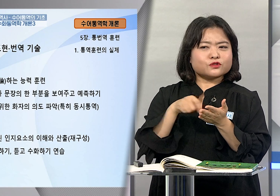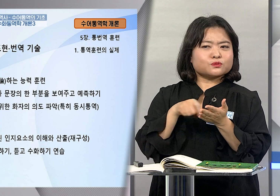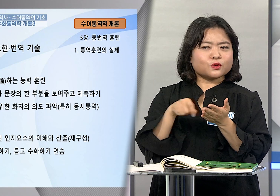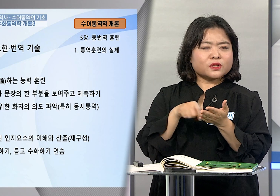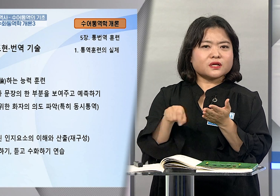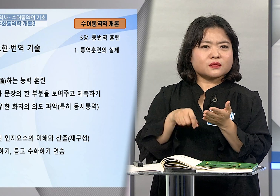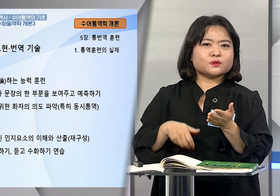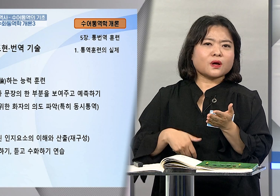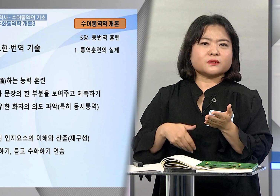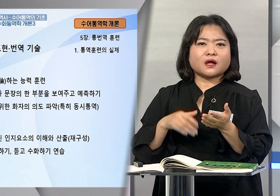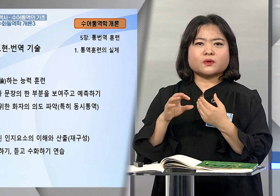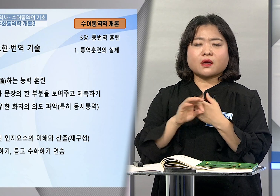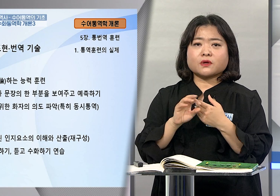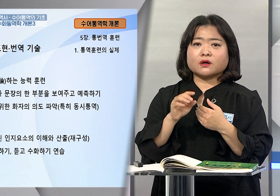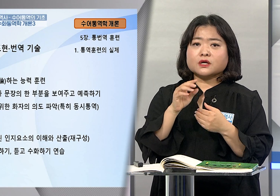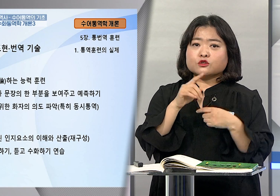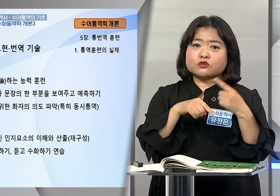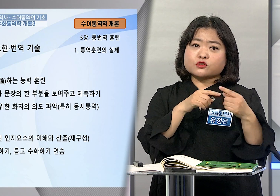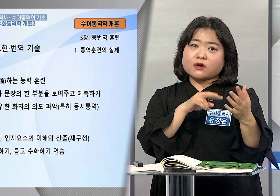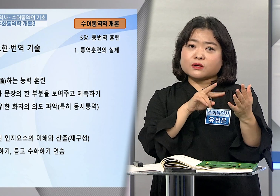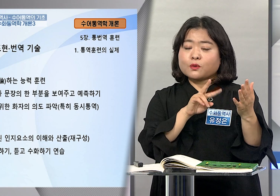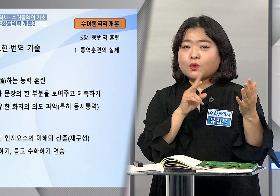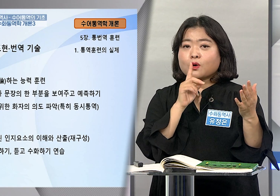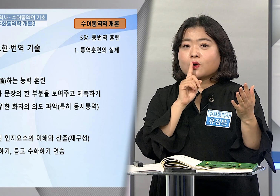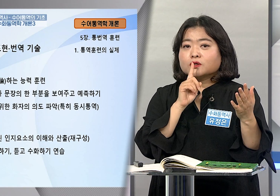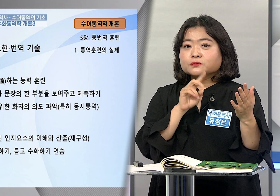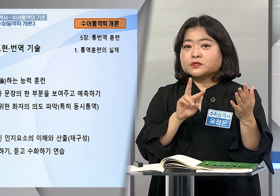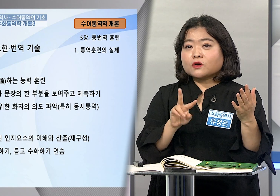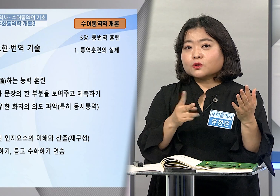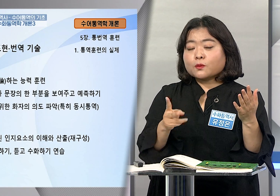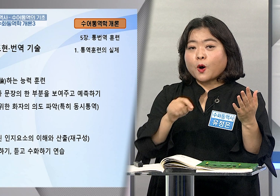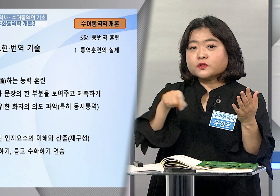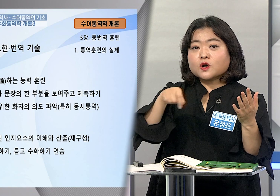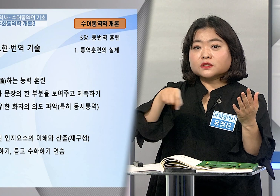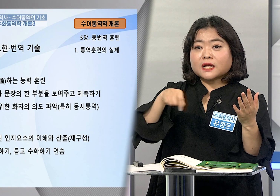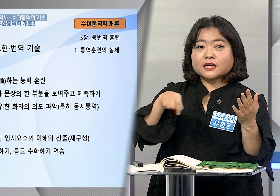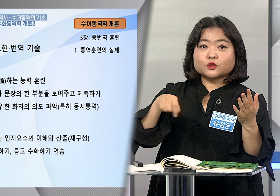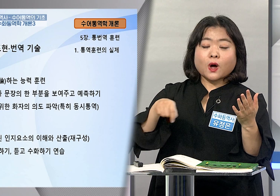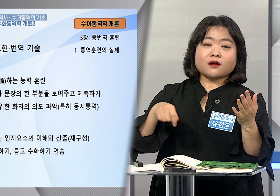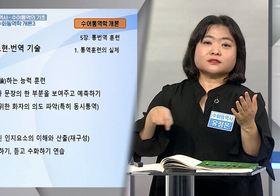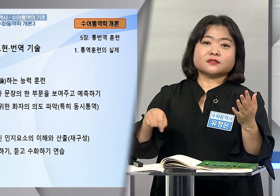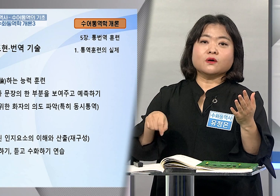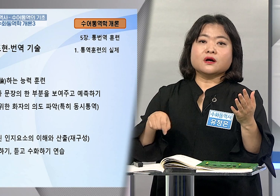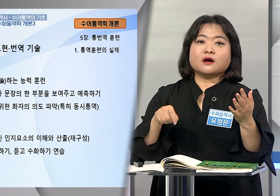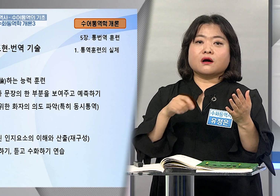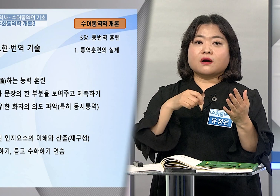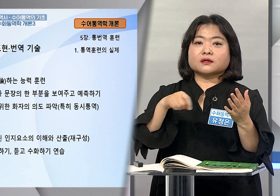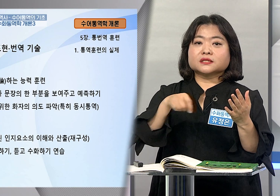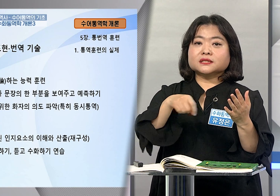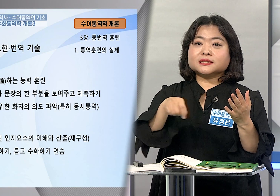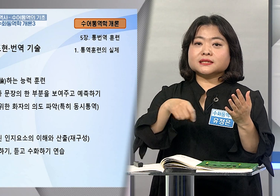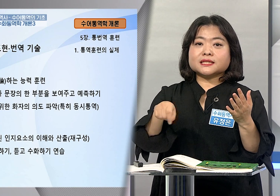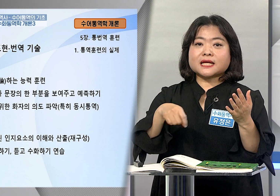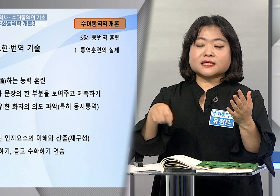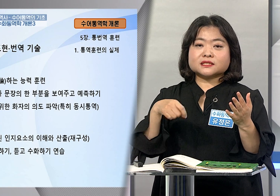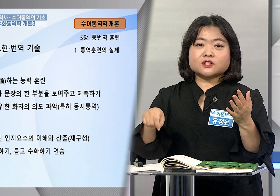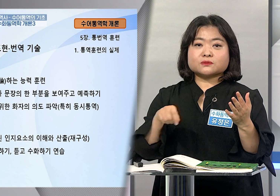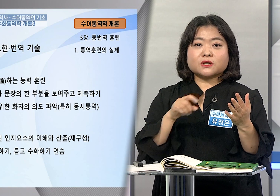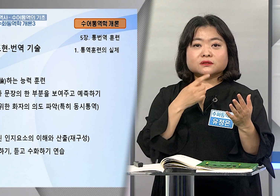연습도 굉장히 필요합니다. 왜냐하면 우리가 수화를 보고 음성 언어로 번역을 하기도 하거든요. 글이 잘 쓰여지면